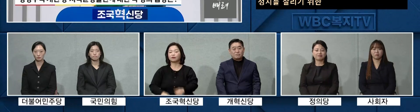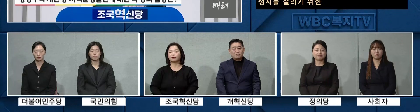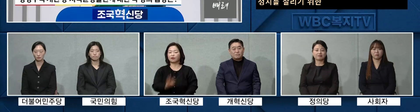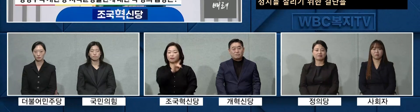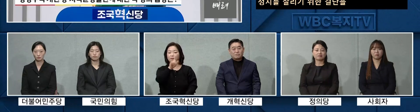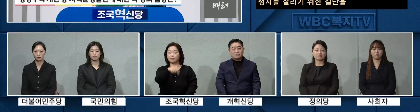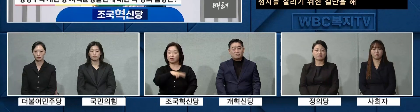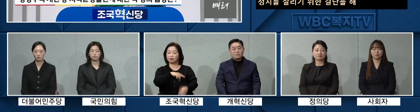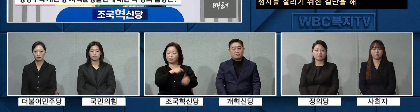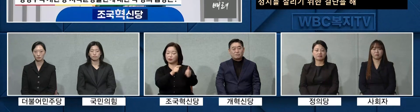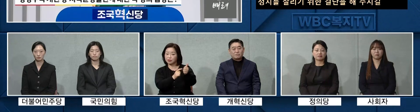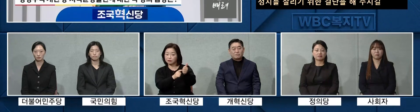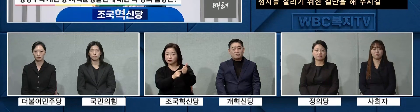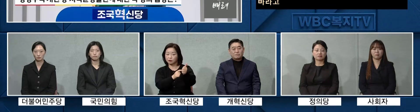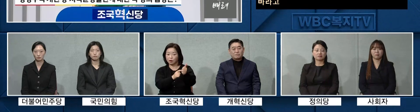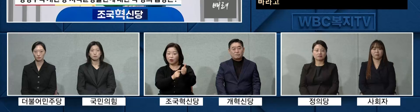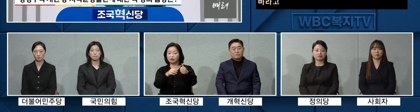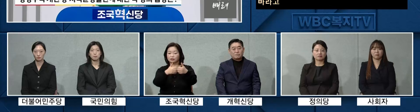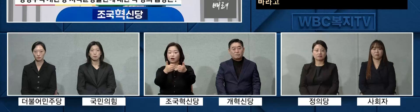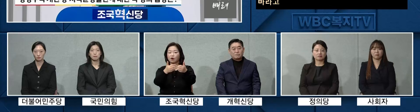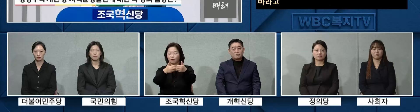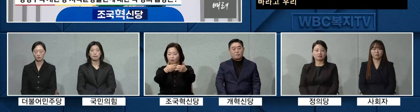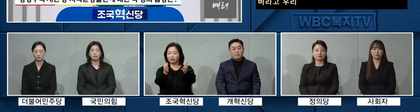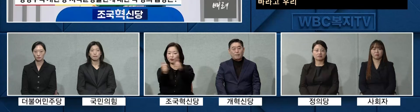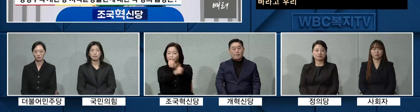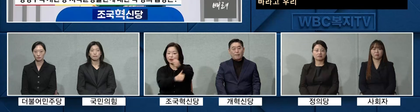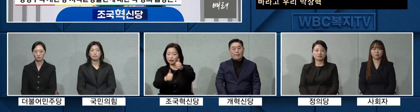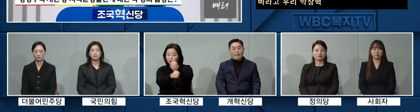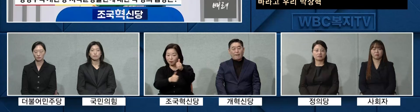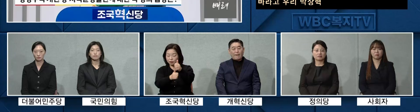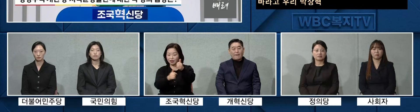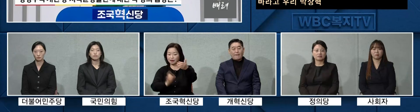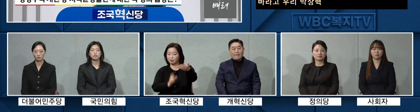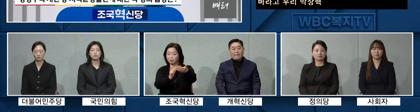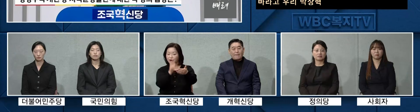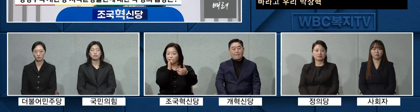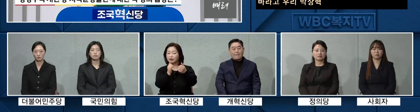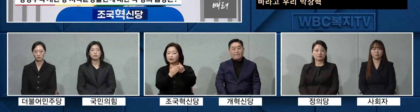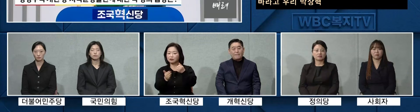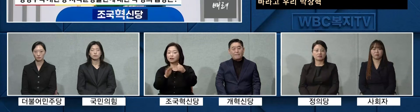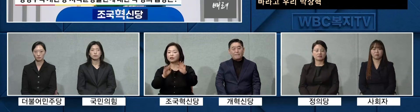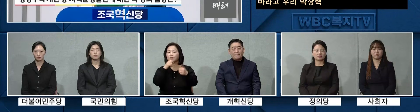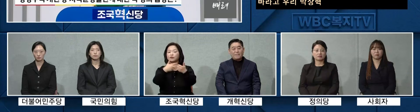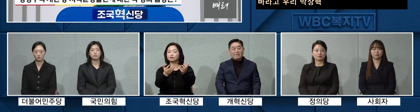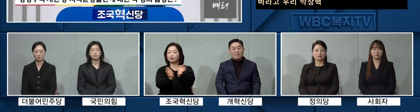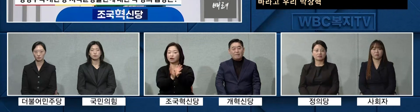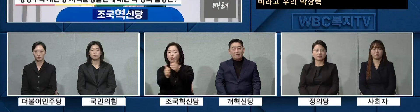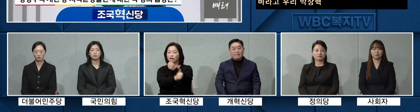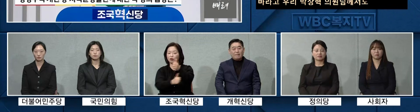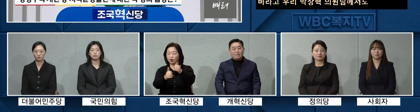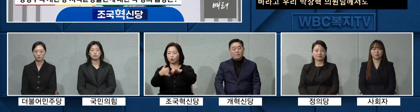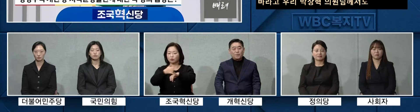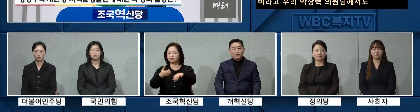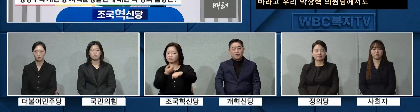박상혁 의원님께서도 원내 지도부의 한 분이기 때문에 민주당